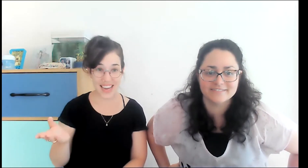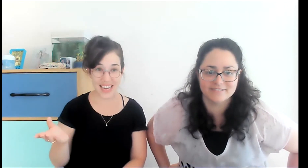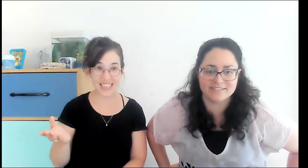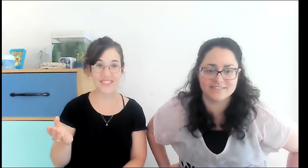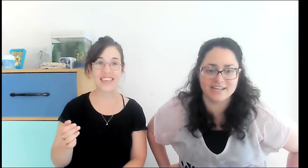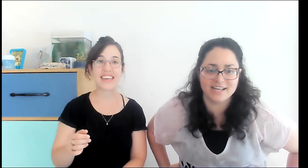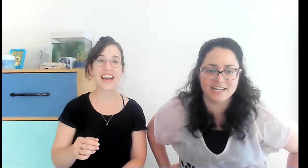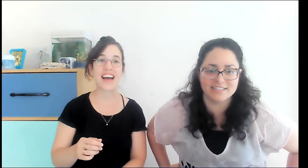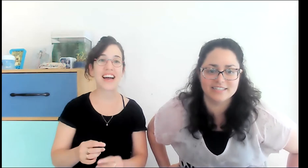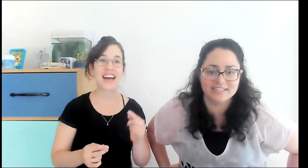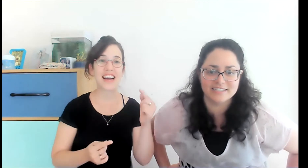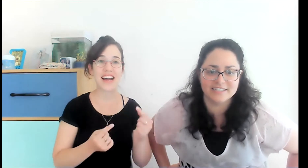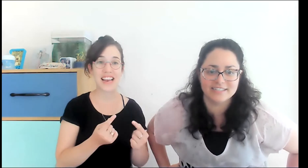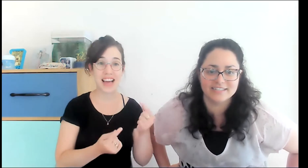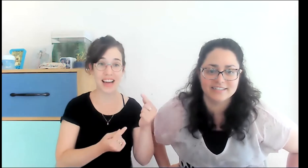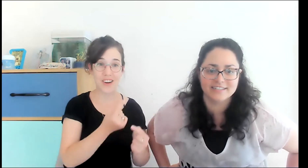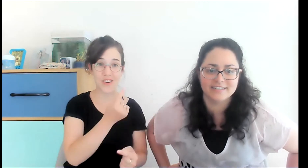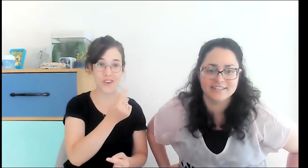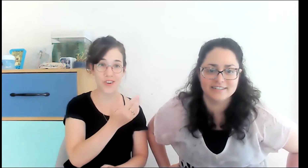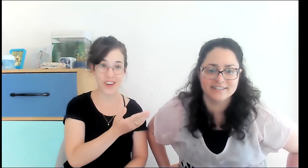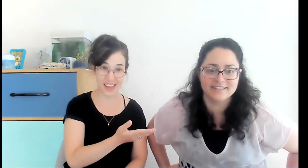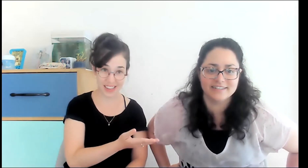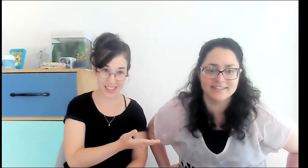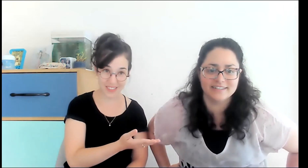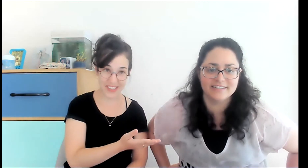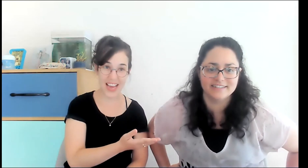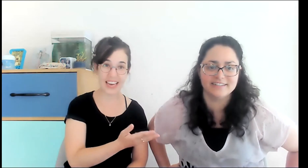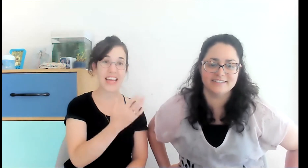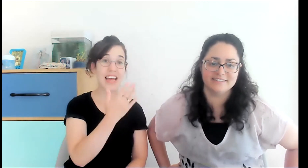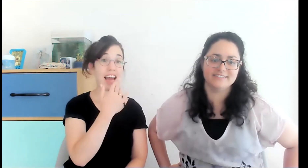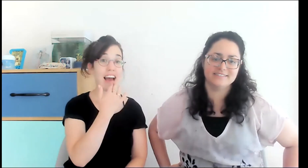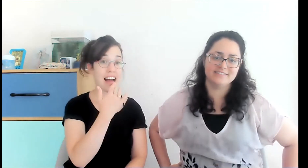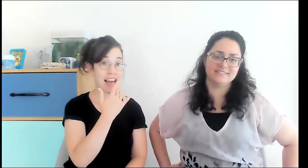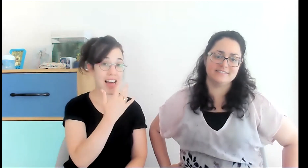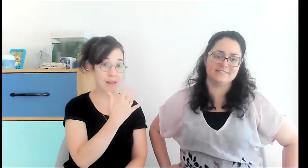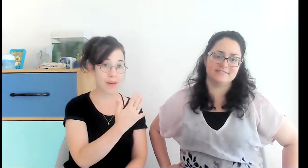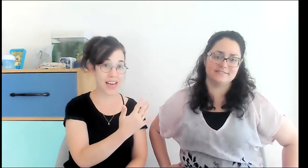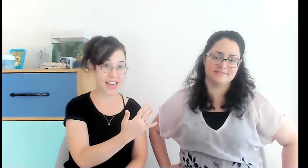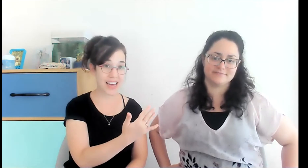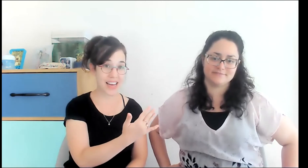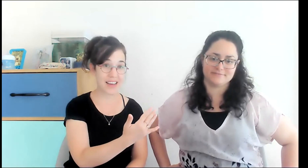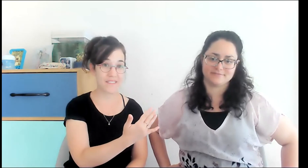מצוין. על העוקץ. מצוין. על המר